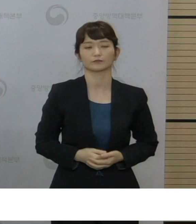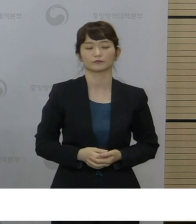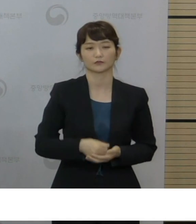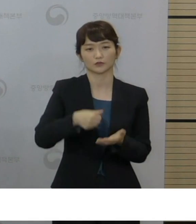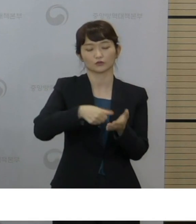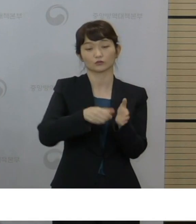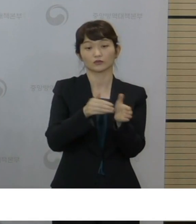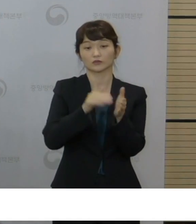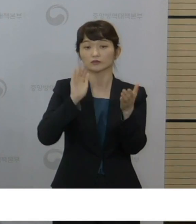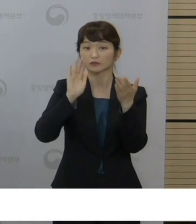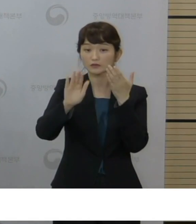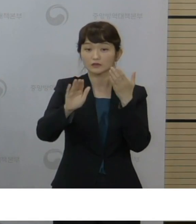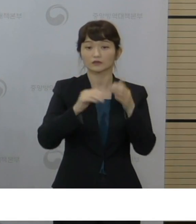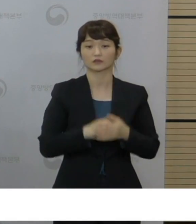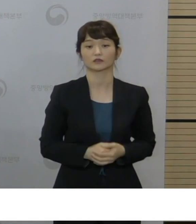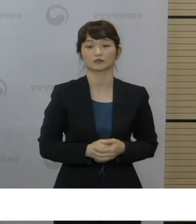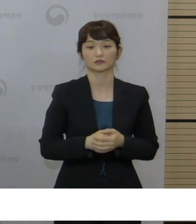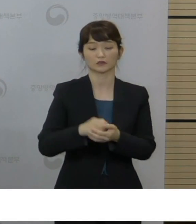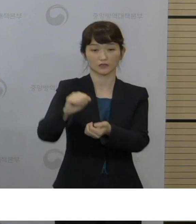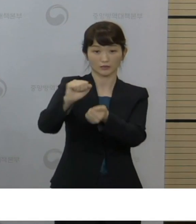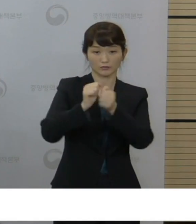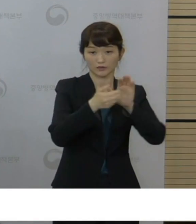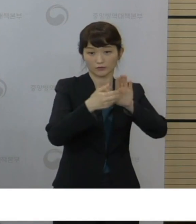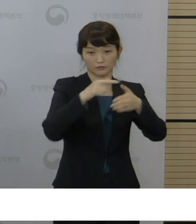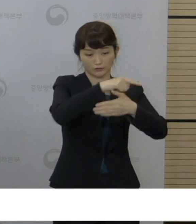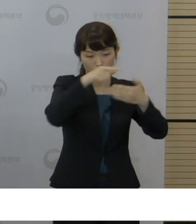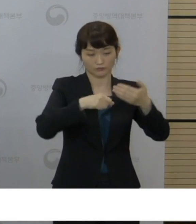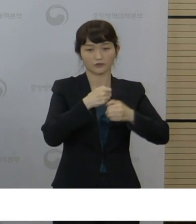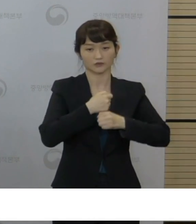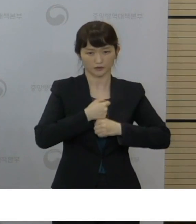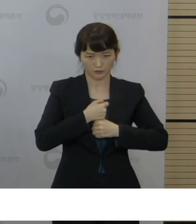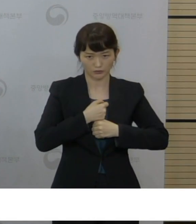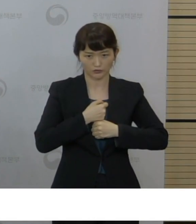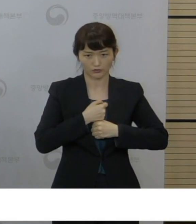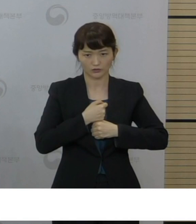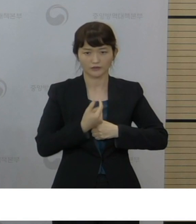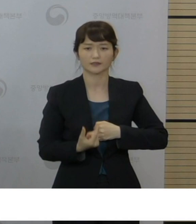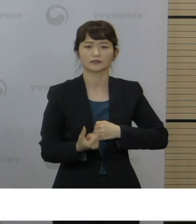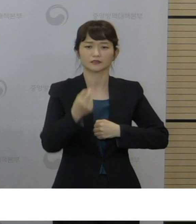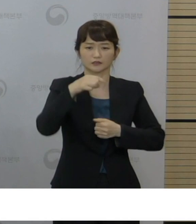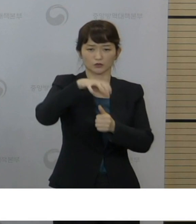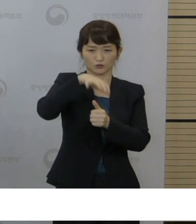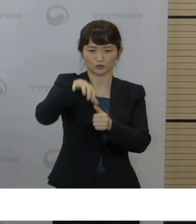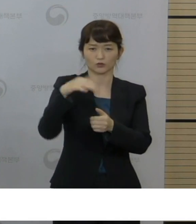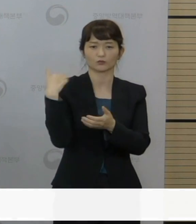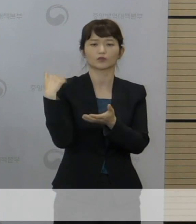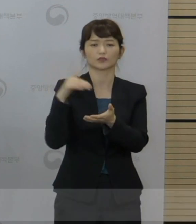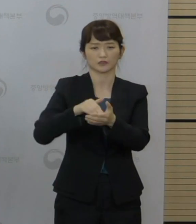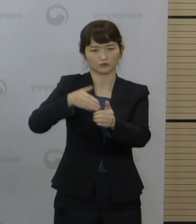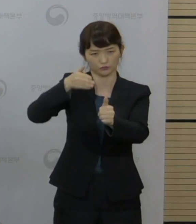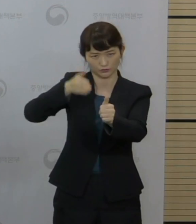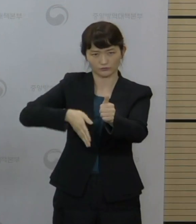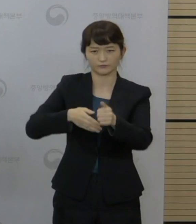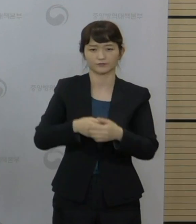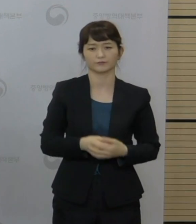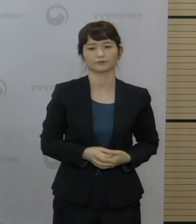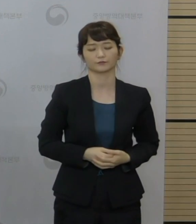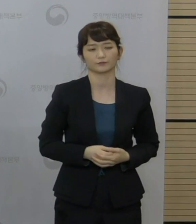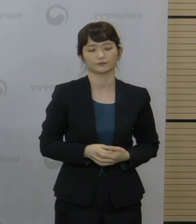투표 종료 후에는 방역수칙을 준수하여 즉시 격리 장소로 복귀하여 주시기 바랍니다.